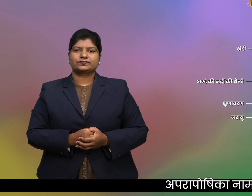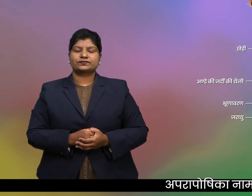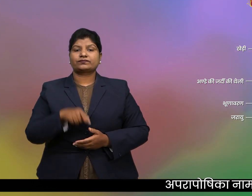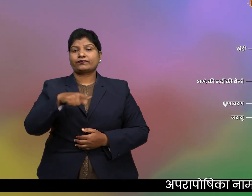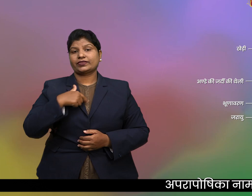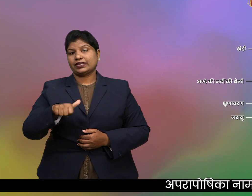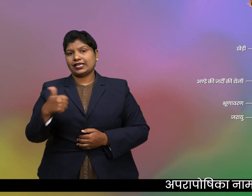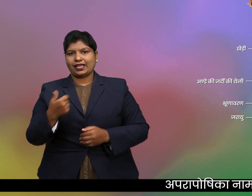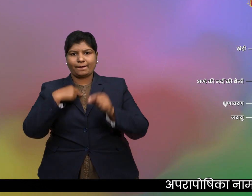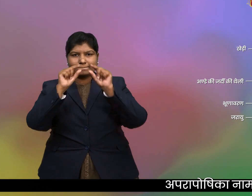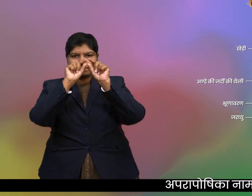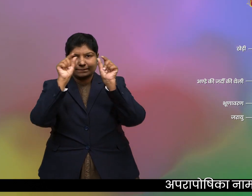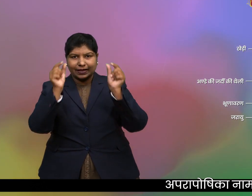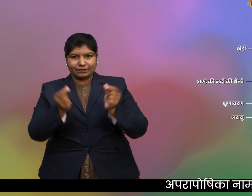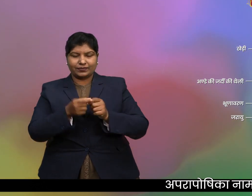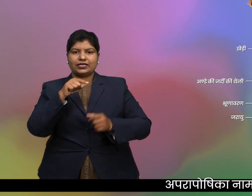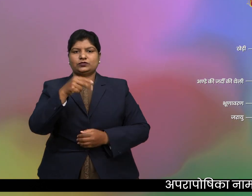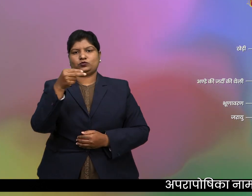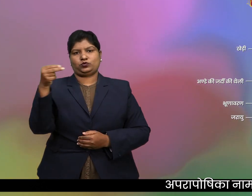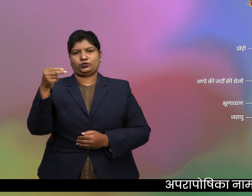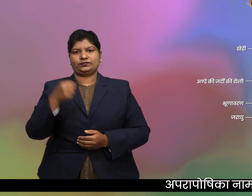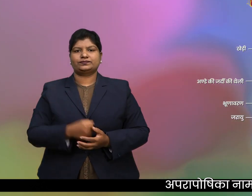अपार पोशिका नामक